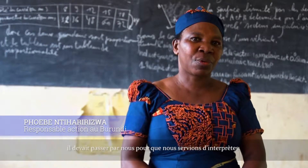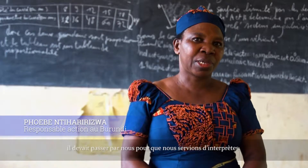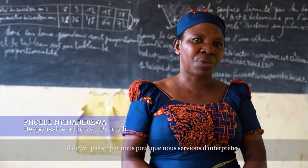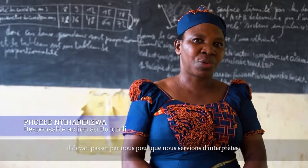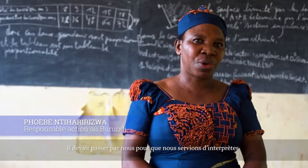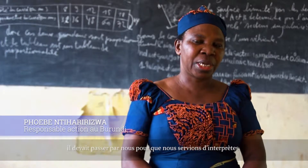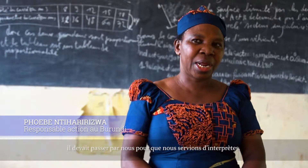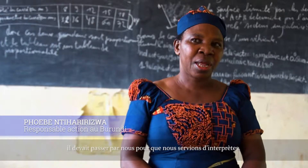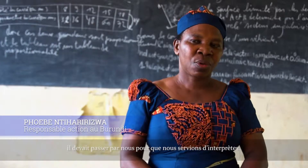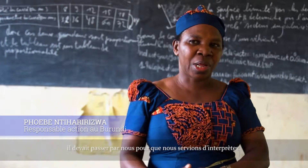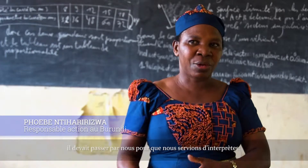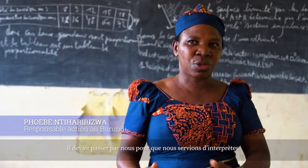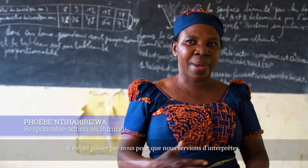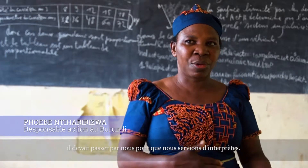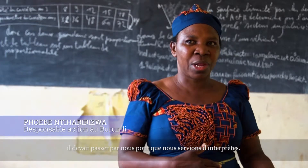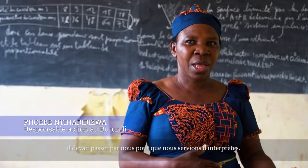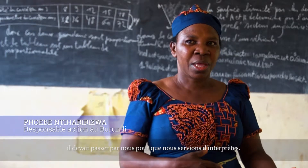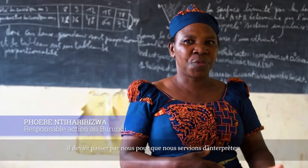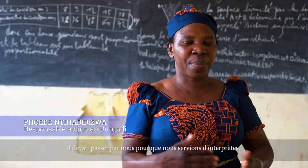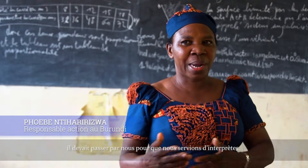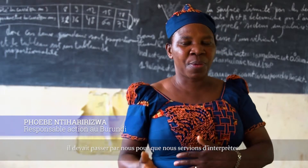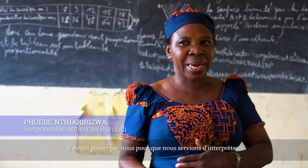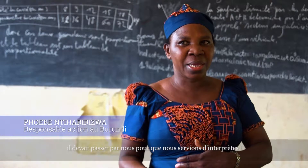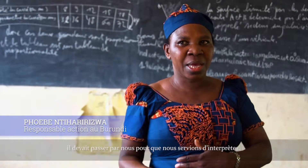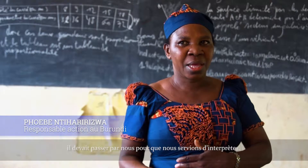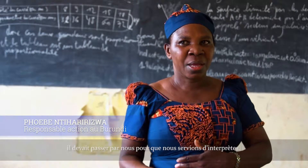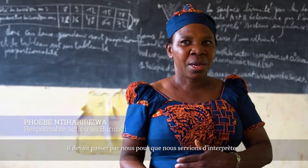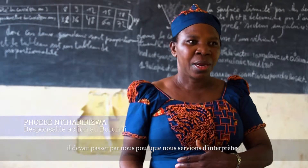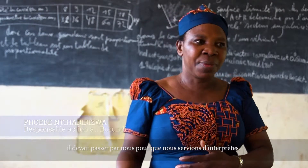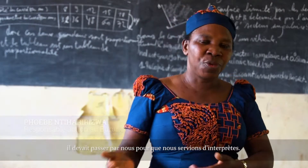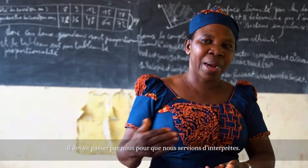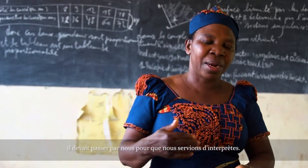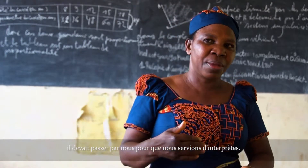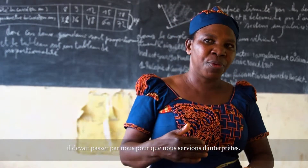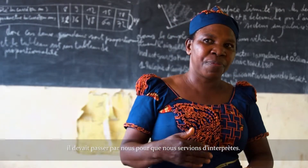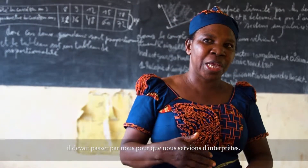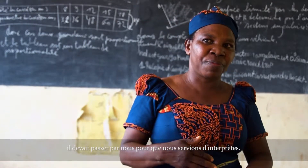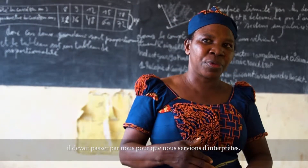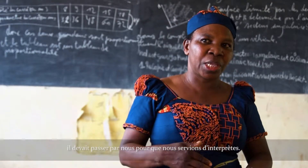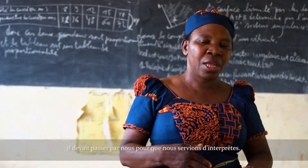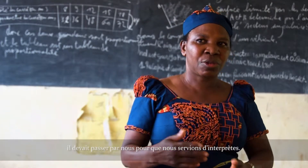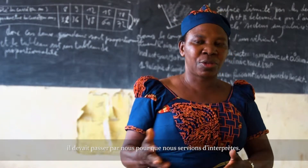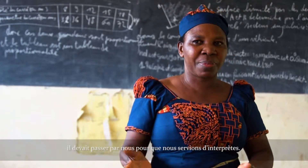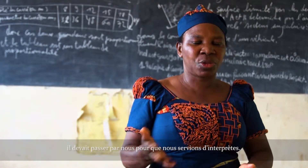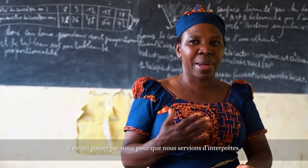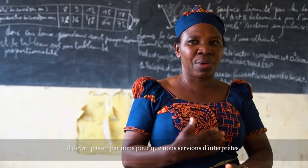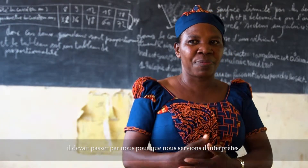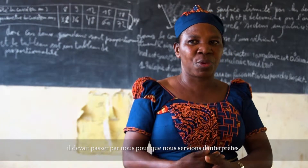kuza kuturondera kugira dusobanure iby'umwana mubariye n'iby'umubyeyi yavutse tuza turabisobanura